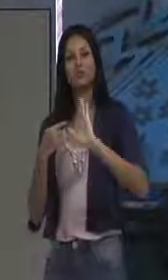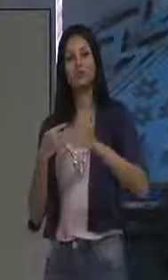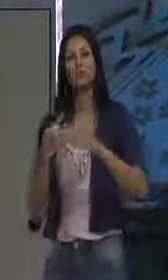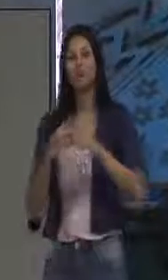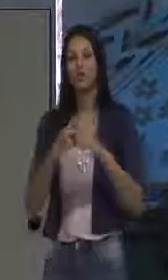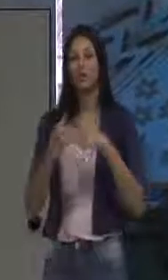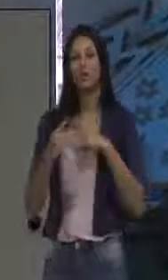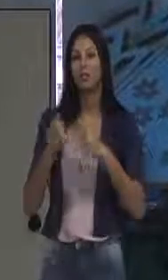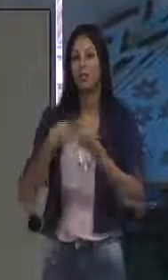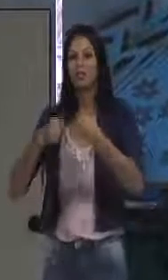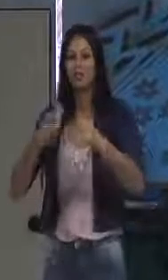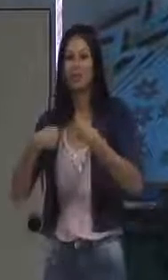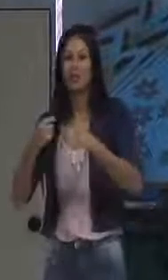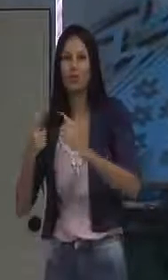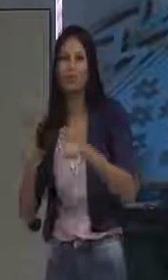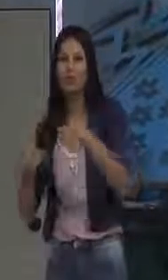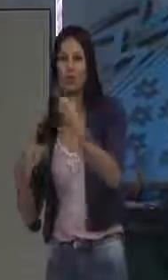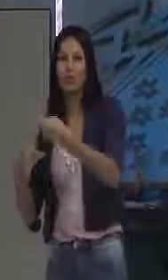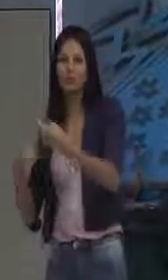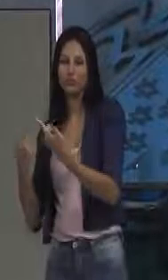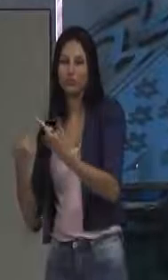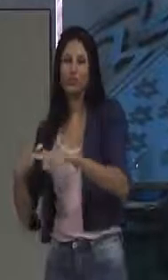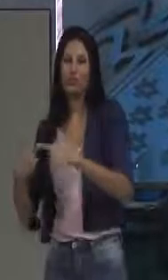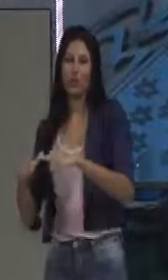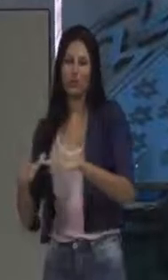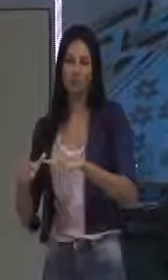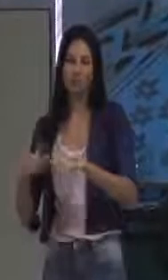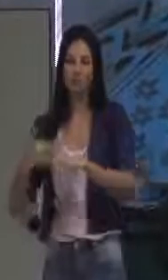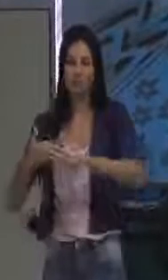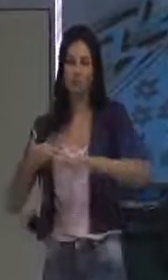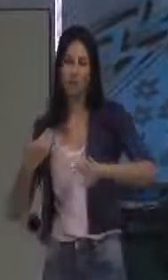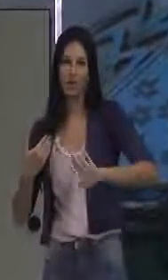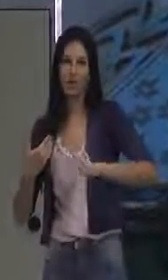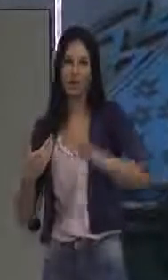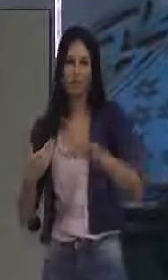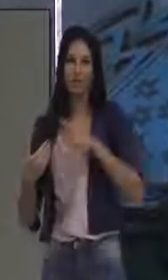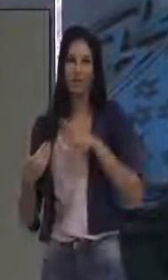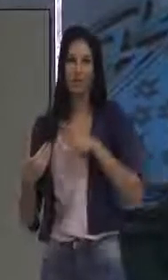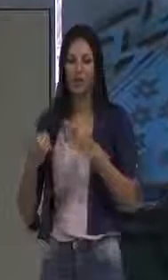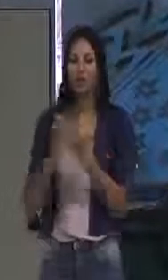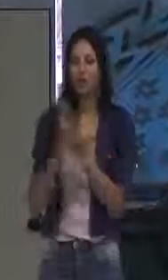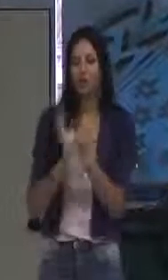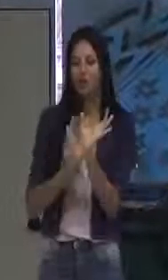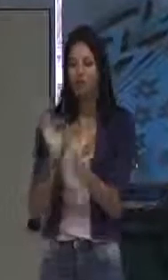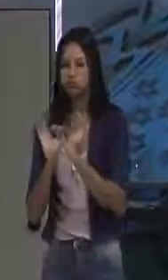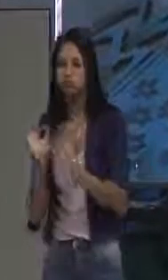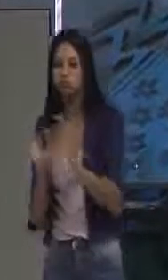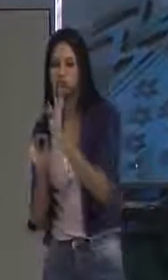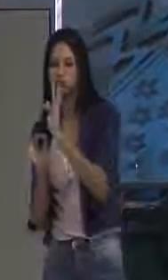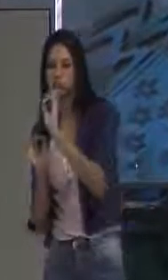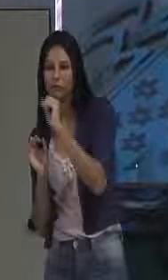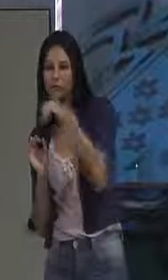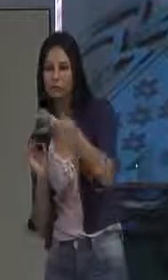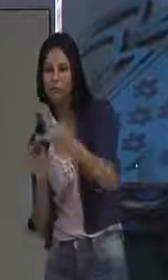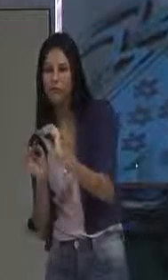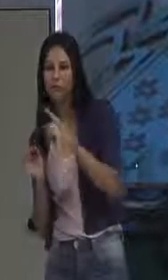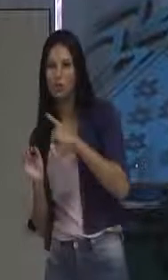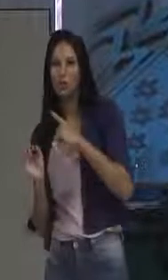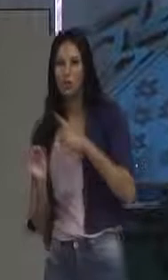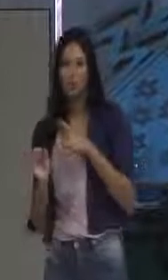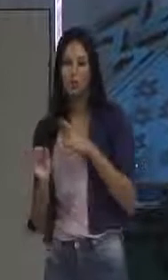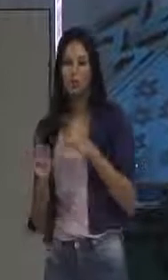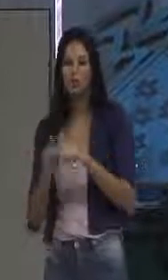mercado fora da commodity, ou seja, fora dos armazéns de cacau, que é o mercado do cacau fino. Então, quem faz um cacau de alta qualidade consegue botar já